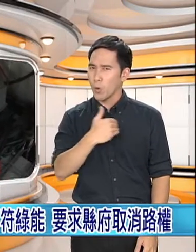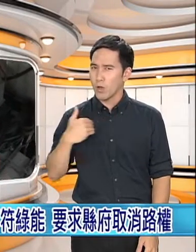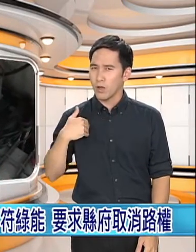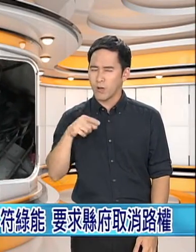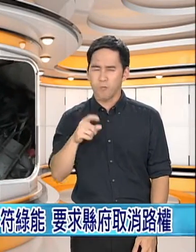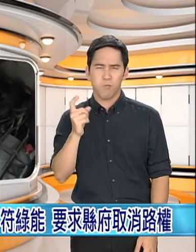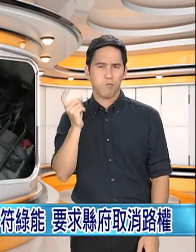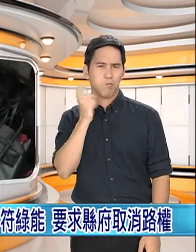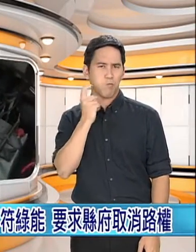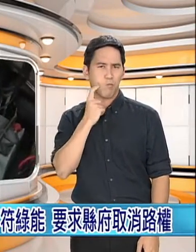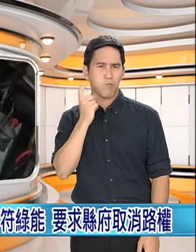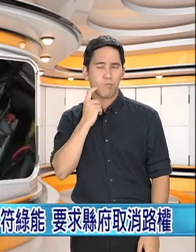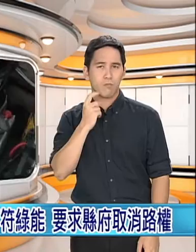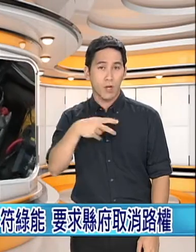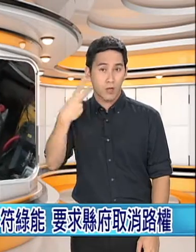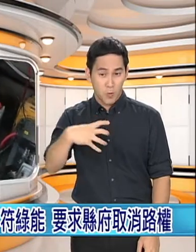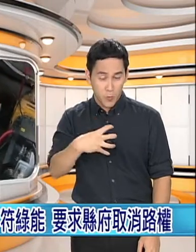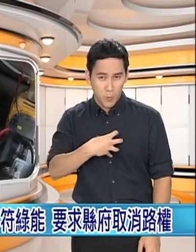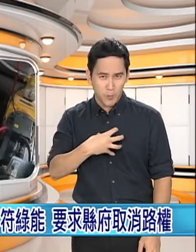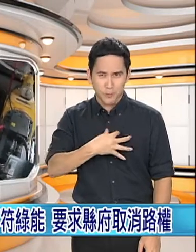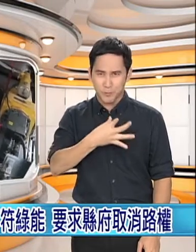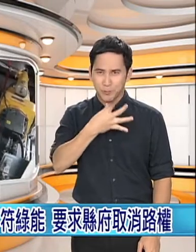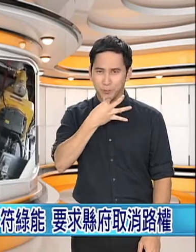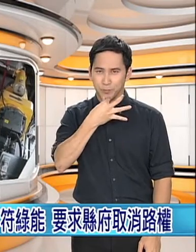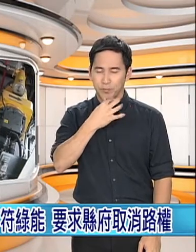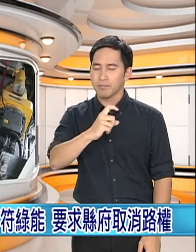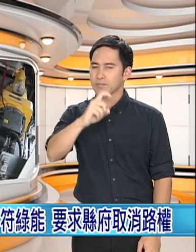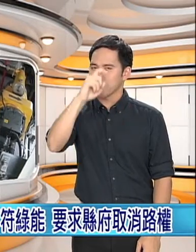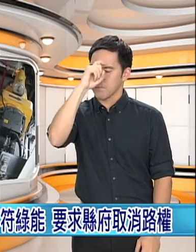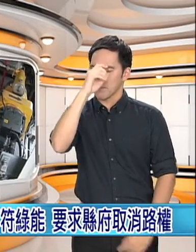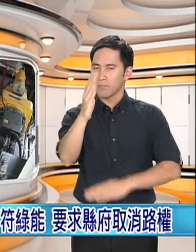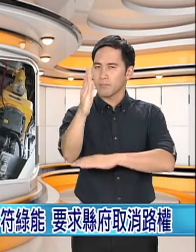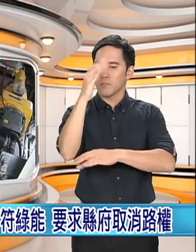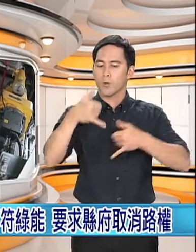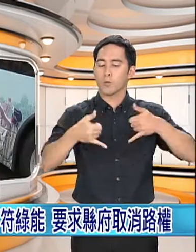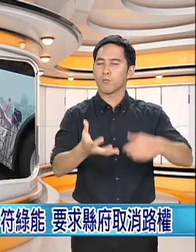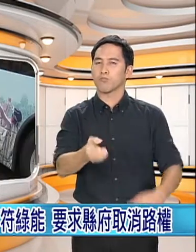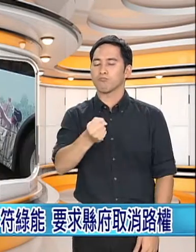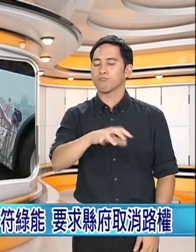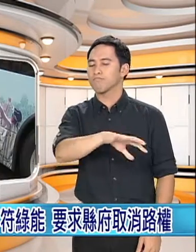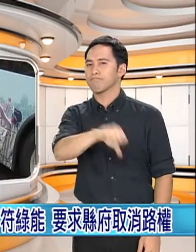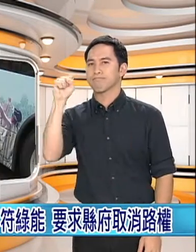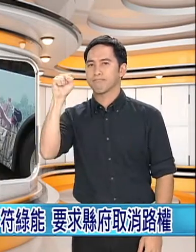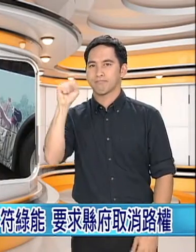有安全上的顾虑，所以要求县政府取消路权。